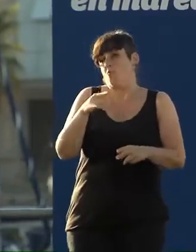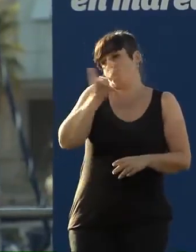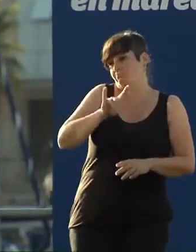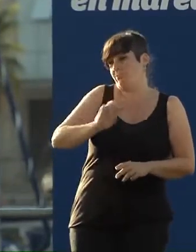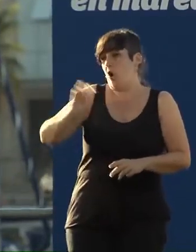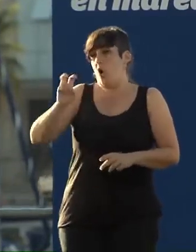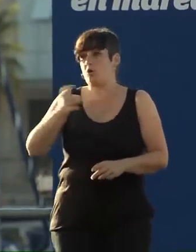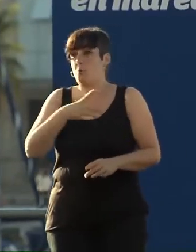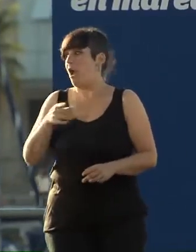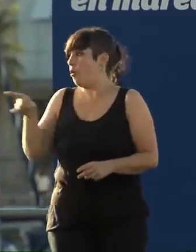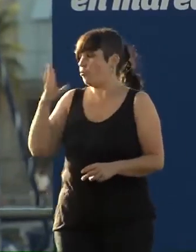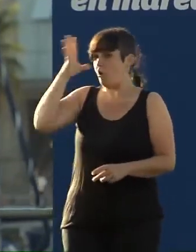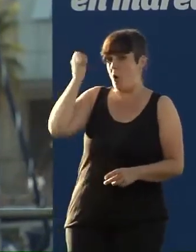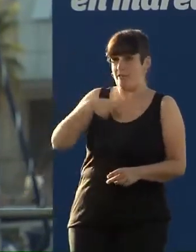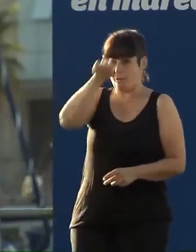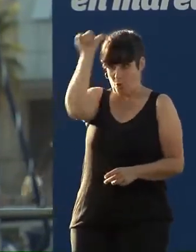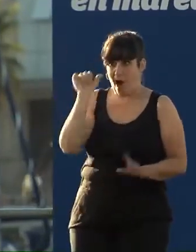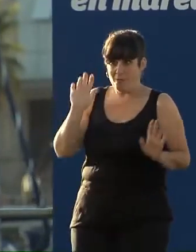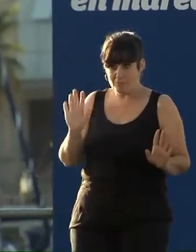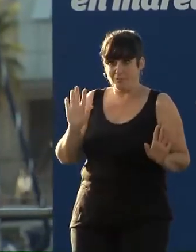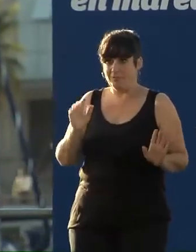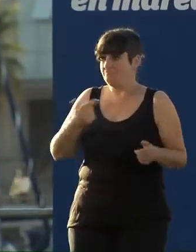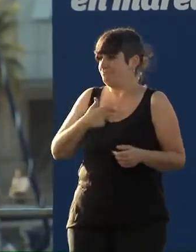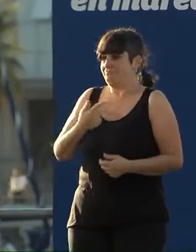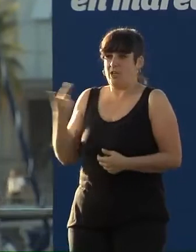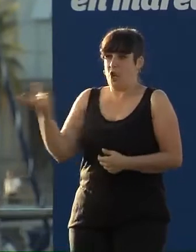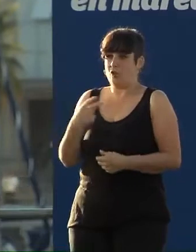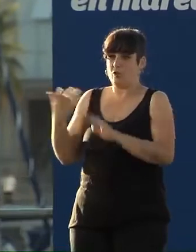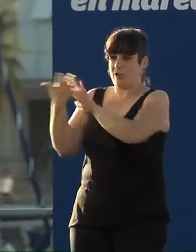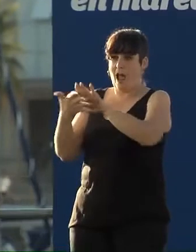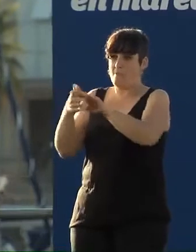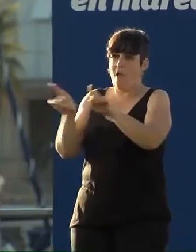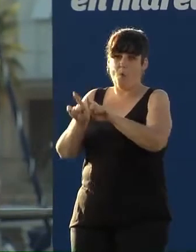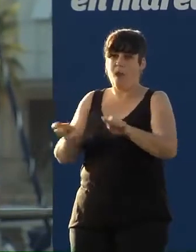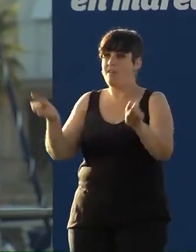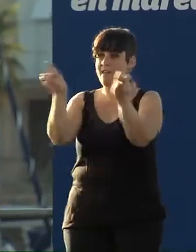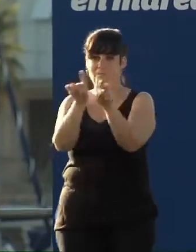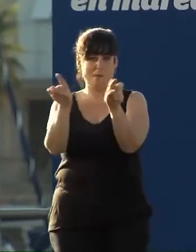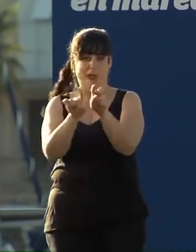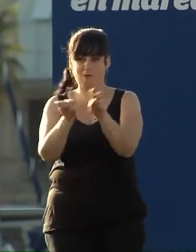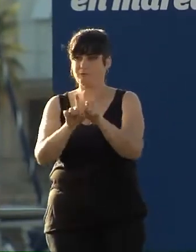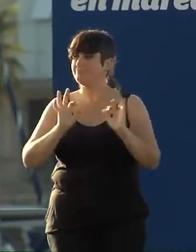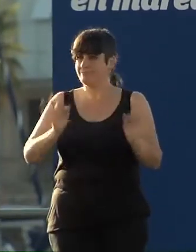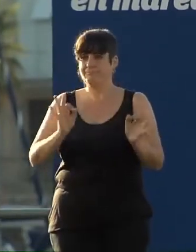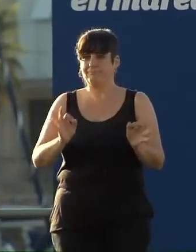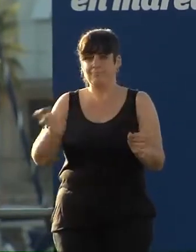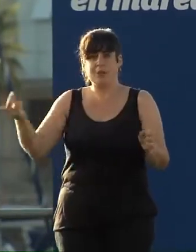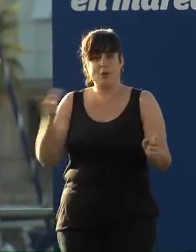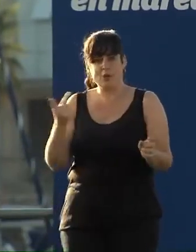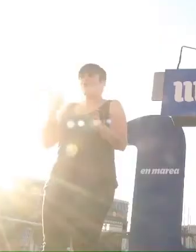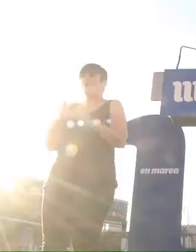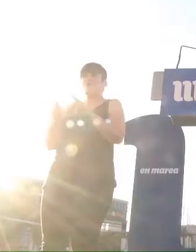semantes feridas como uno Claro que somos Claro que compartimos valores Claro que